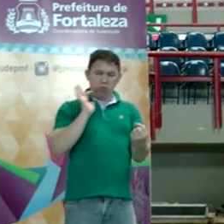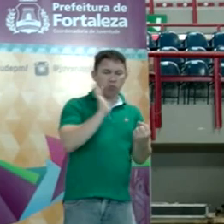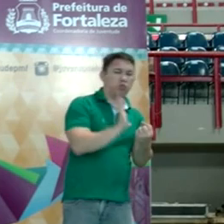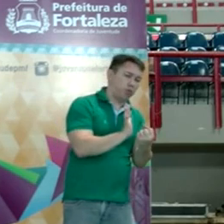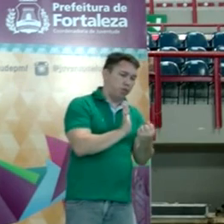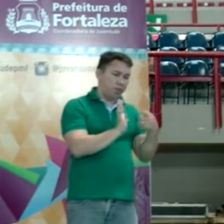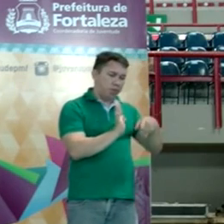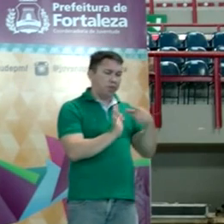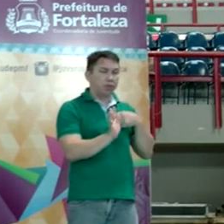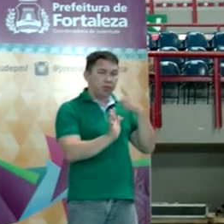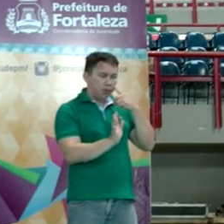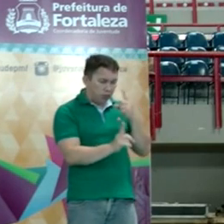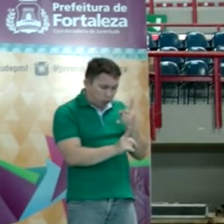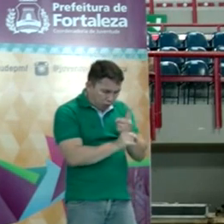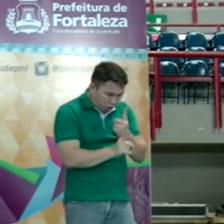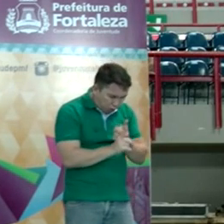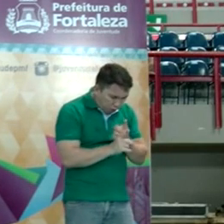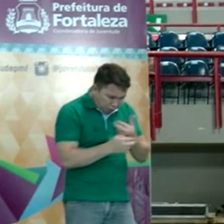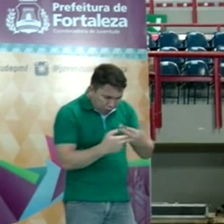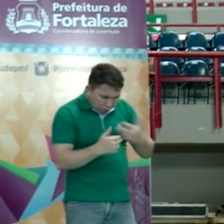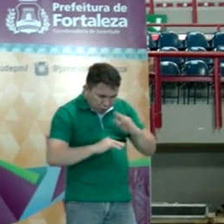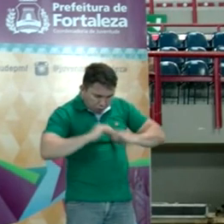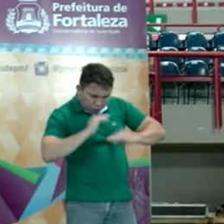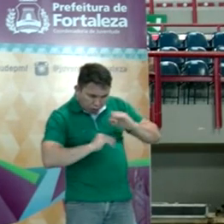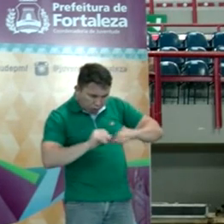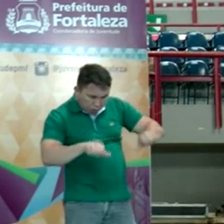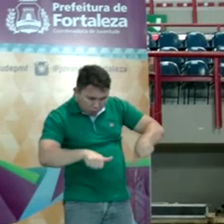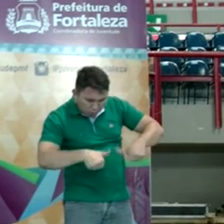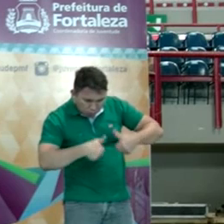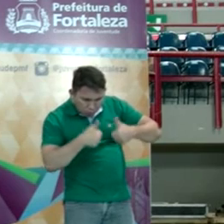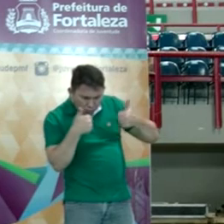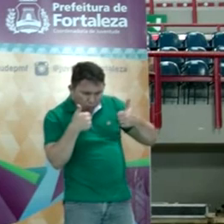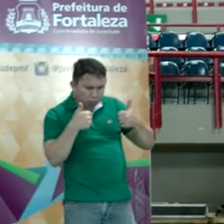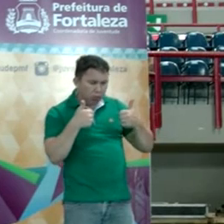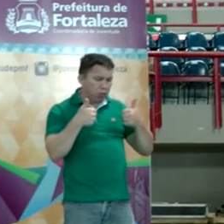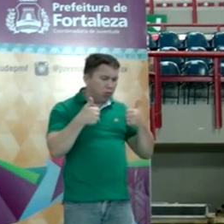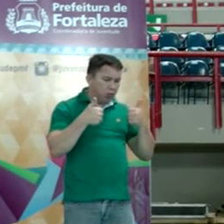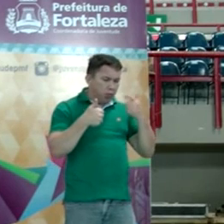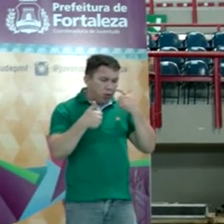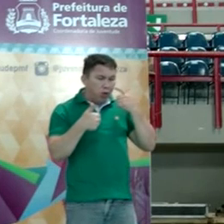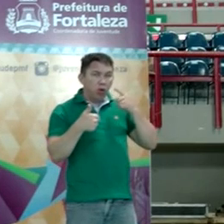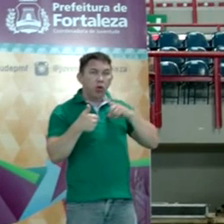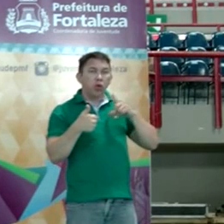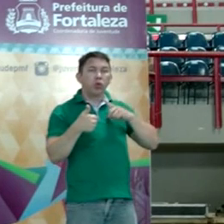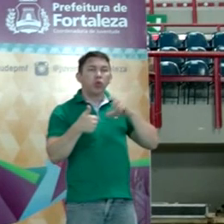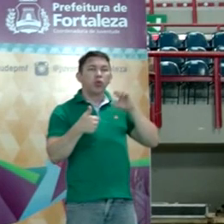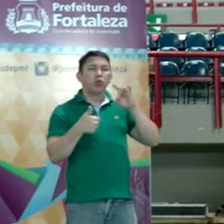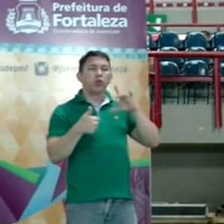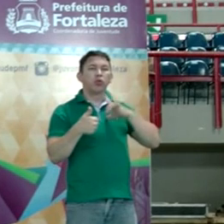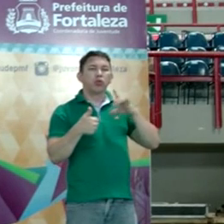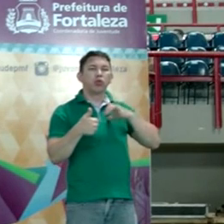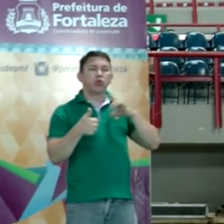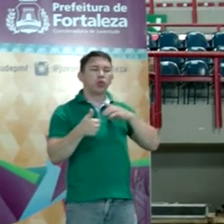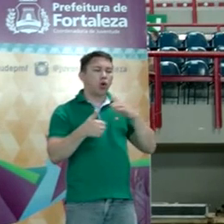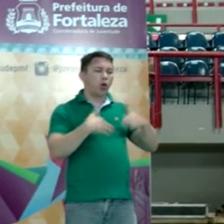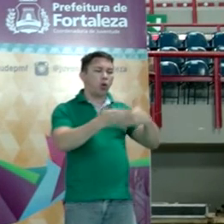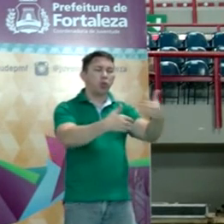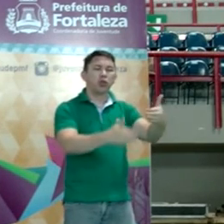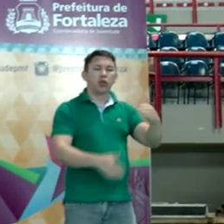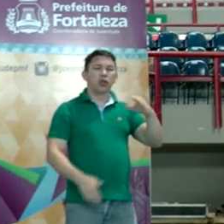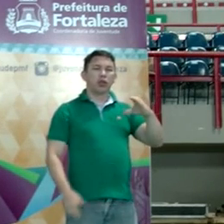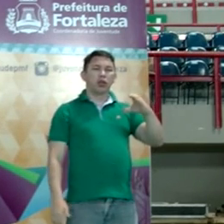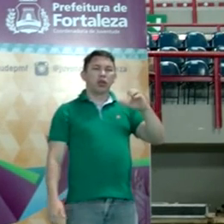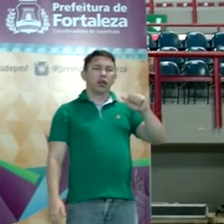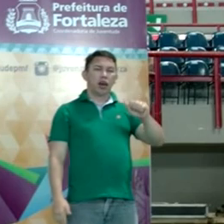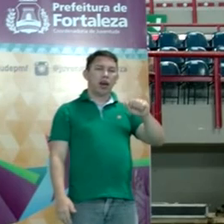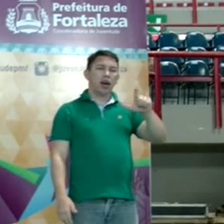foi descobrindo algumas técnicas para melhorar, eles viram que bastava fazer o processo que a gente chama de calagem. O que é